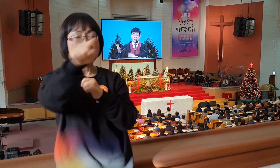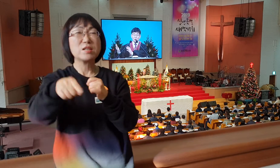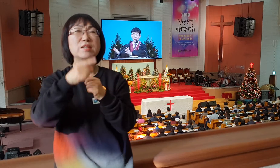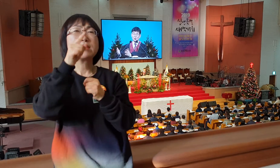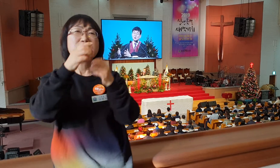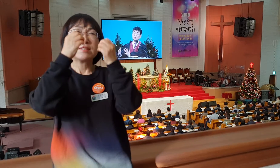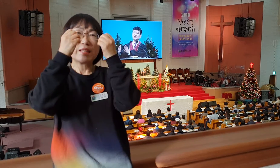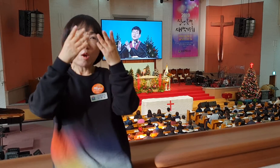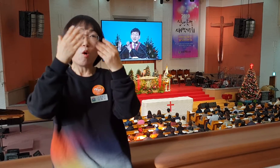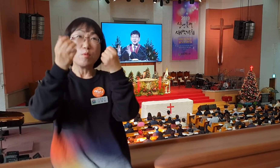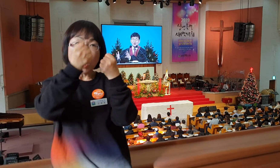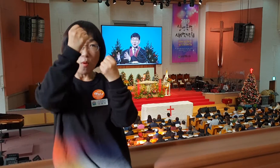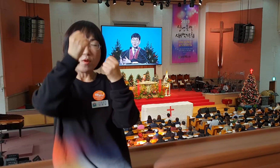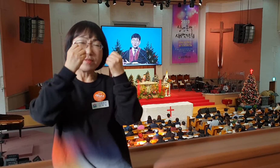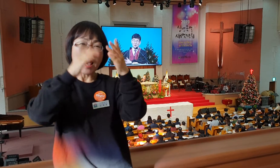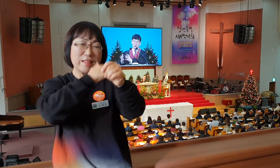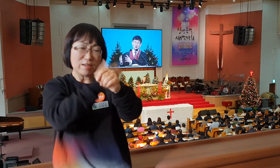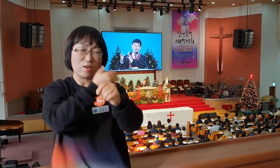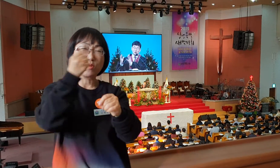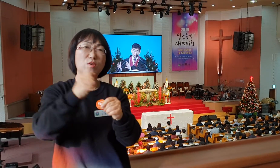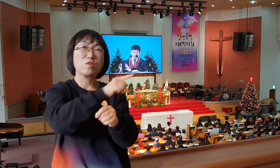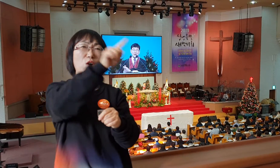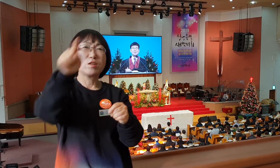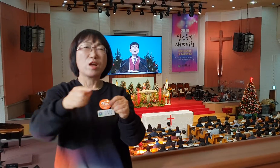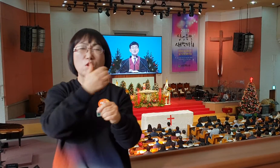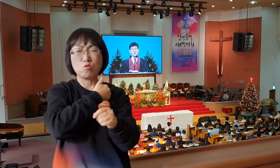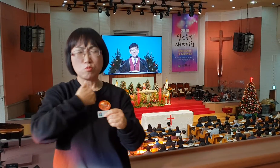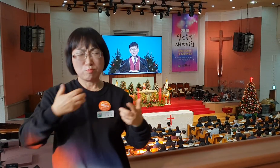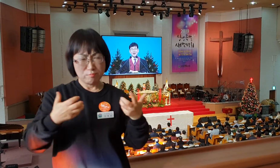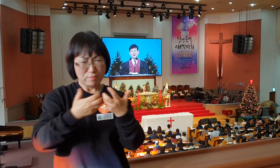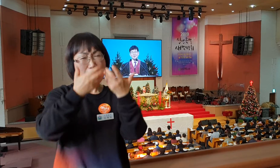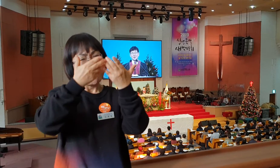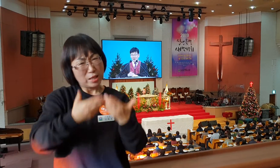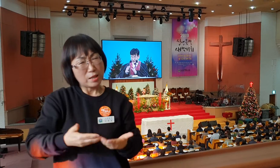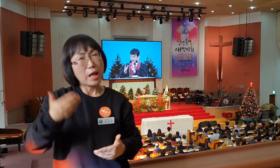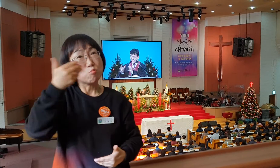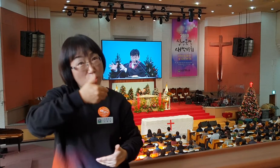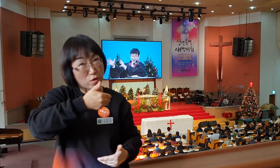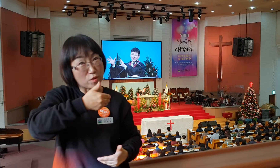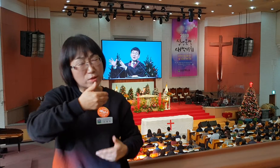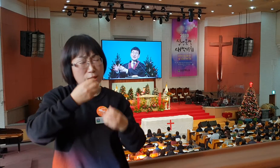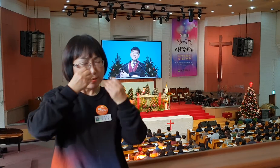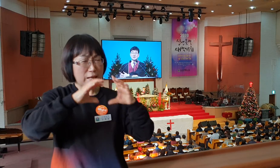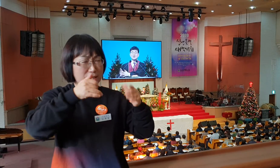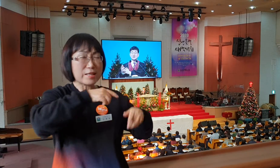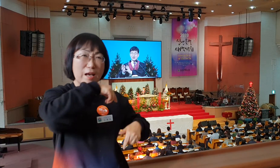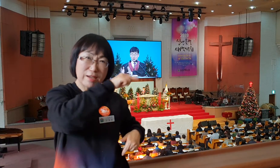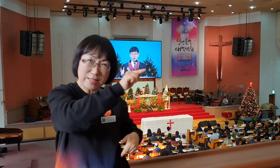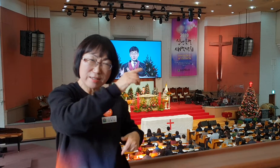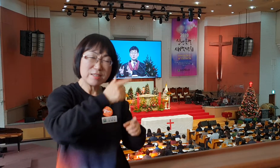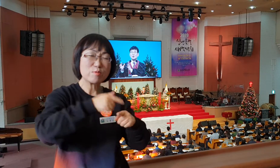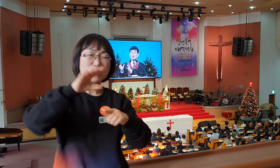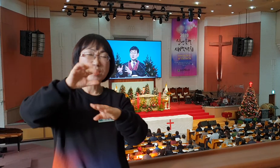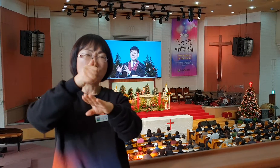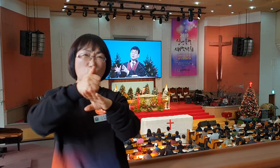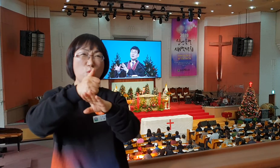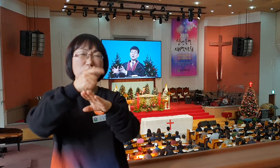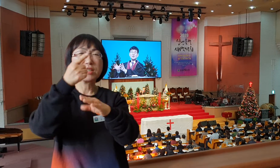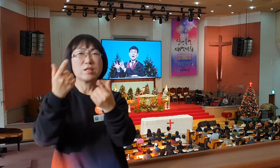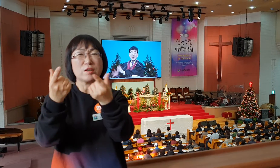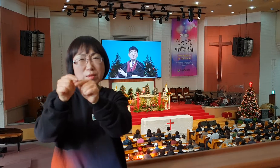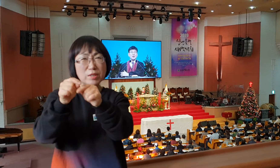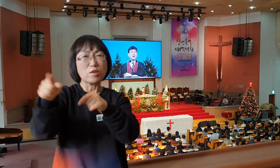그 새로움으로 그 새 능력으로 너희를 충만함을 입었는가요. 그렇게 새 세상으로 가시는 예수 그리도 그